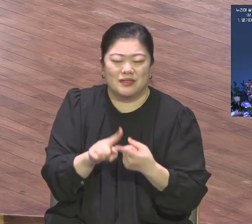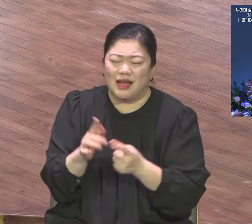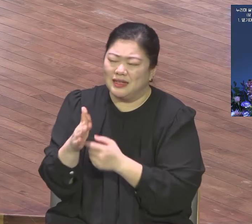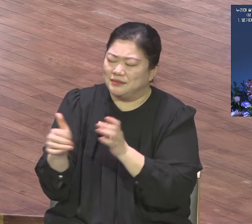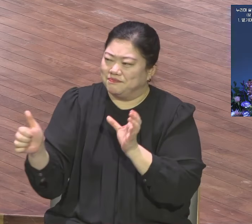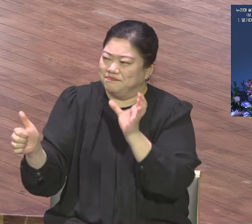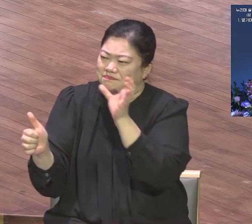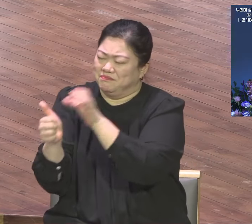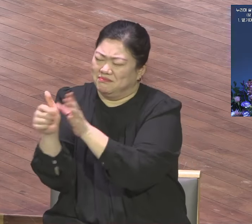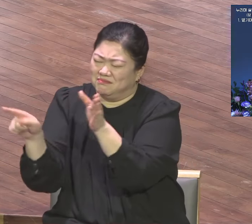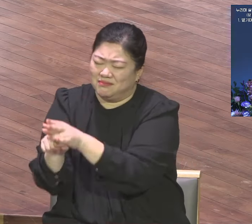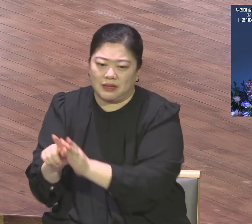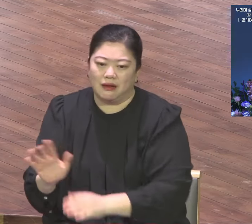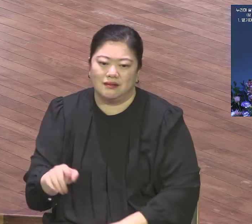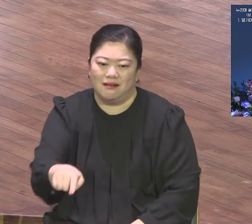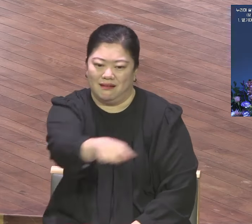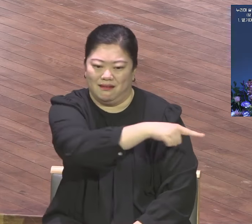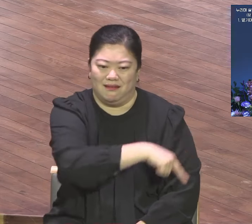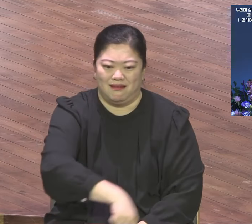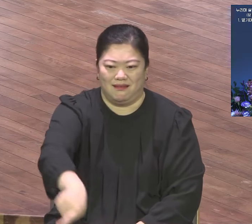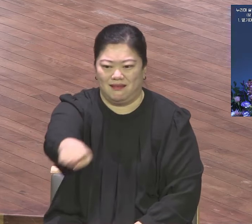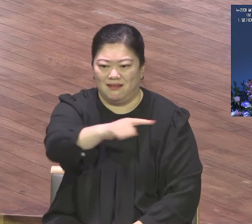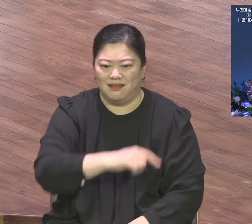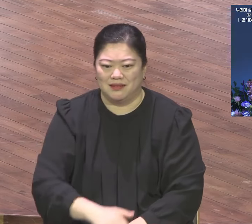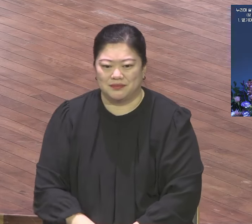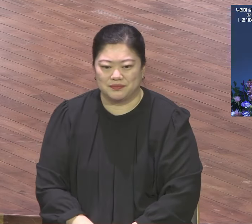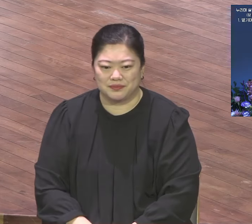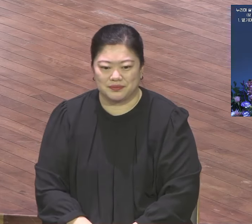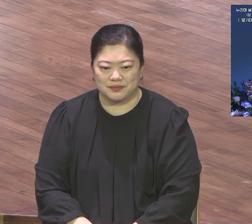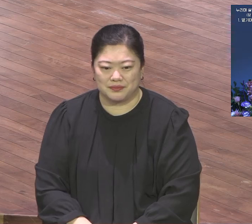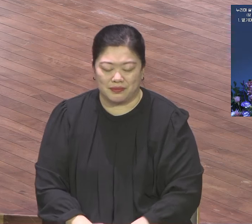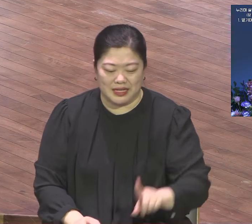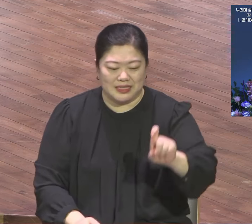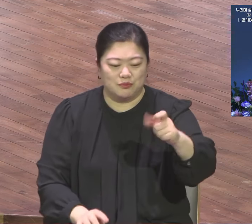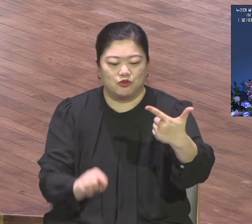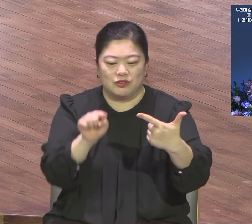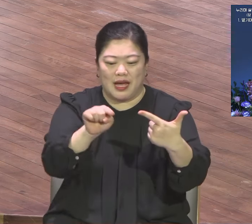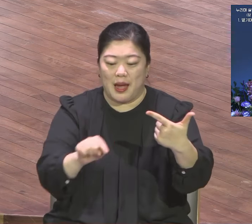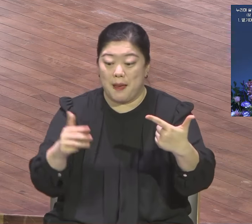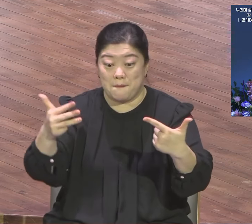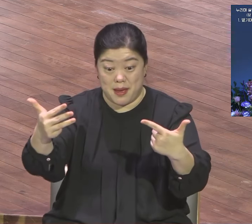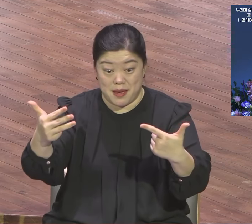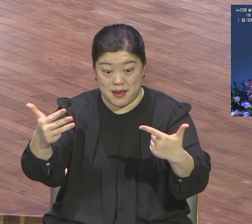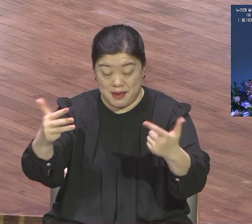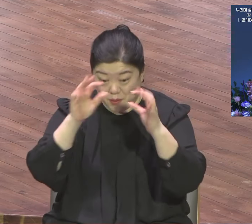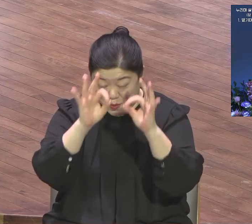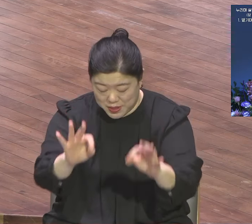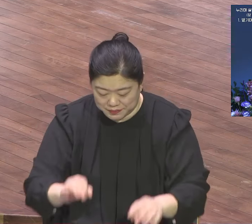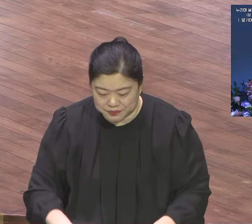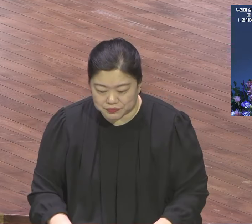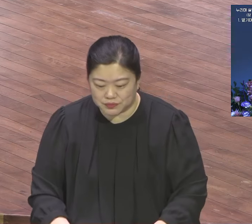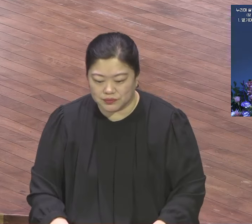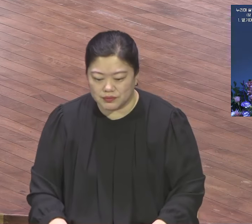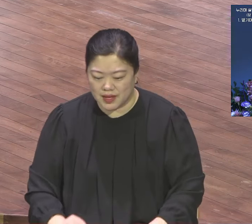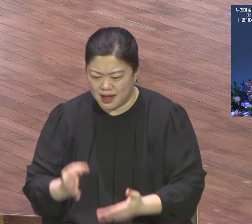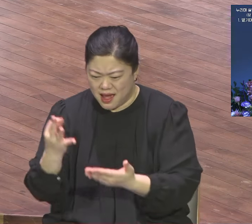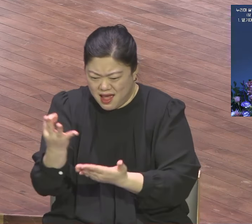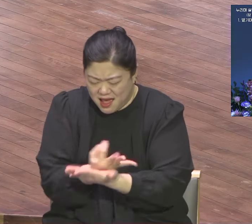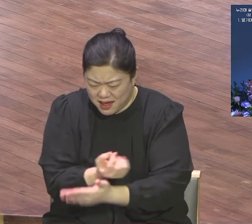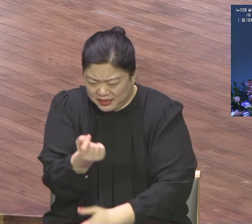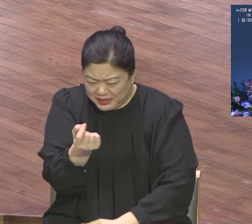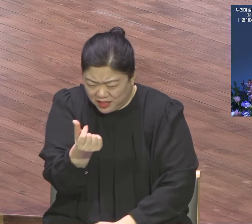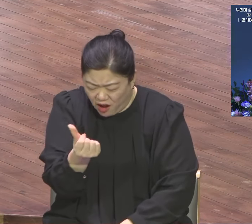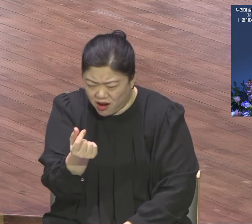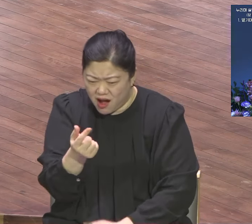물질. 이 8절에 보면요 소득이 많고 적음이 중요한 것이 아니라 하나님 앞에